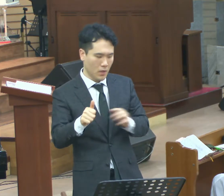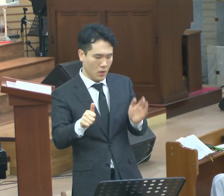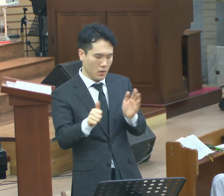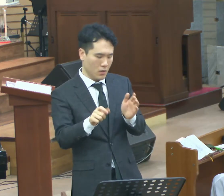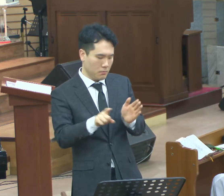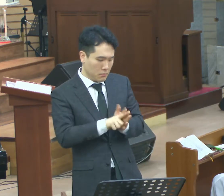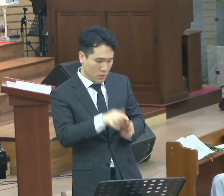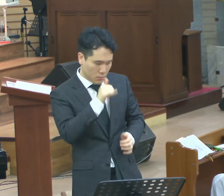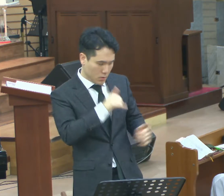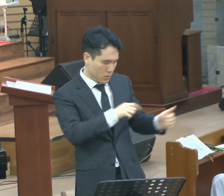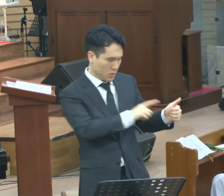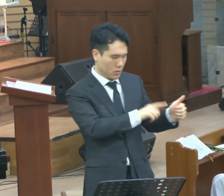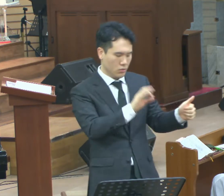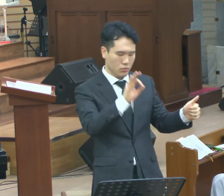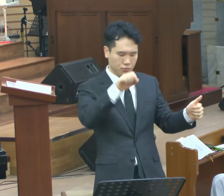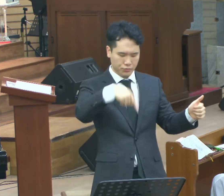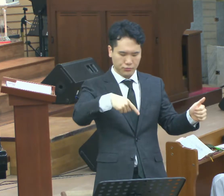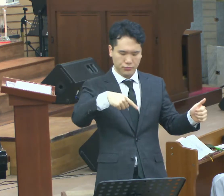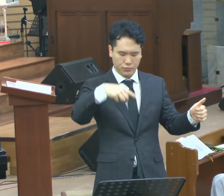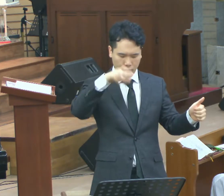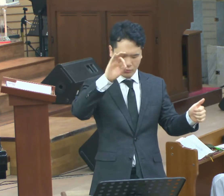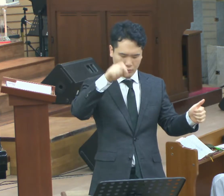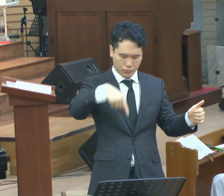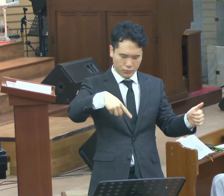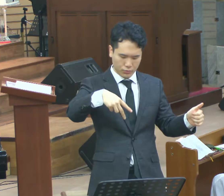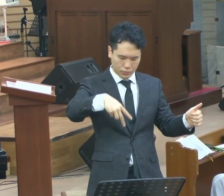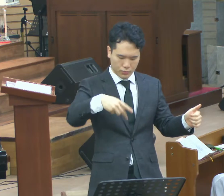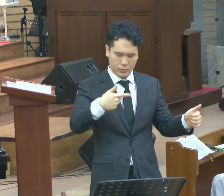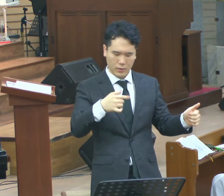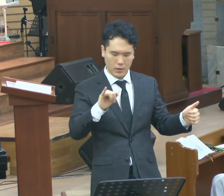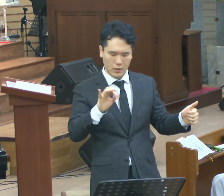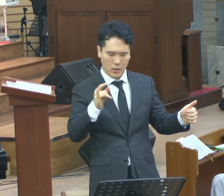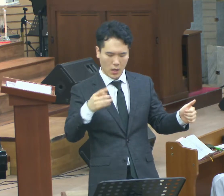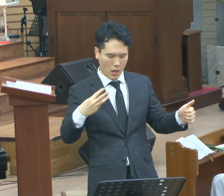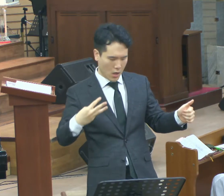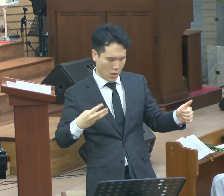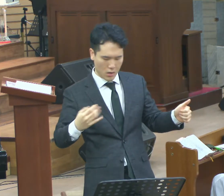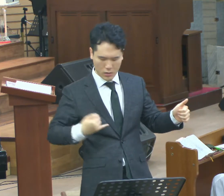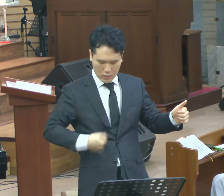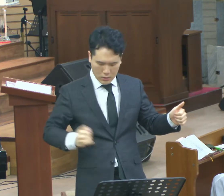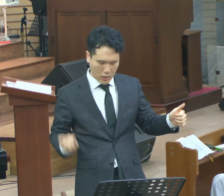맞이했어요. 그가 기럇세벨을 차지했기 때문이죠.